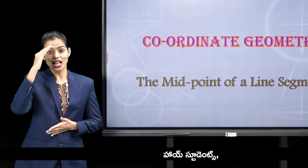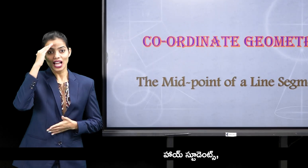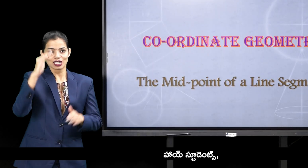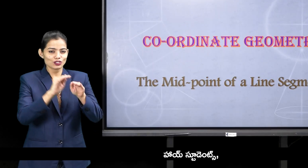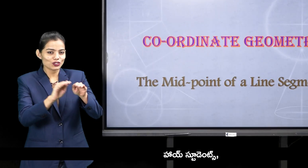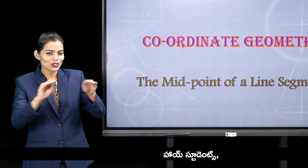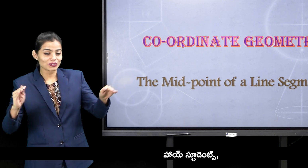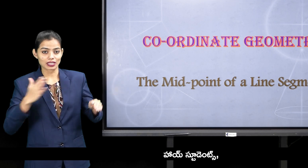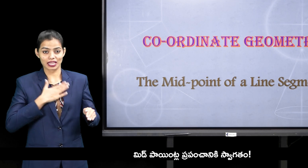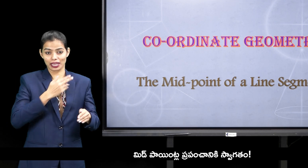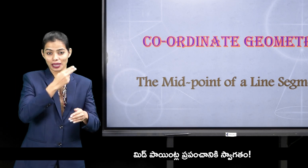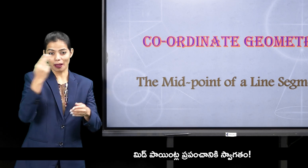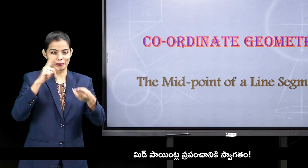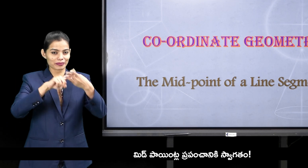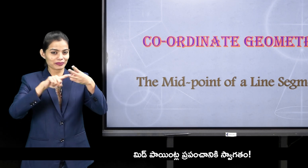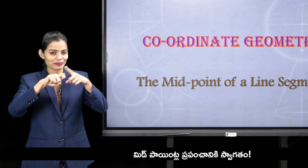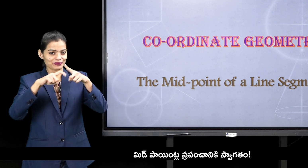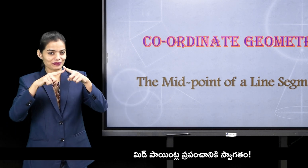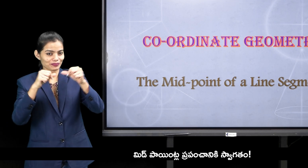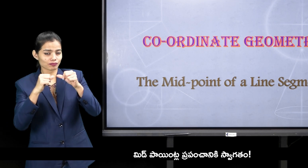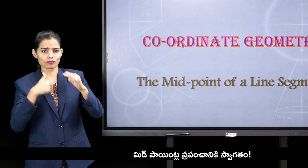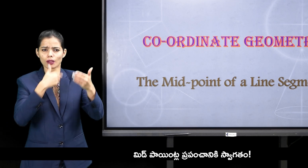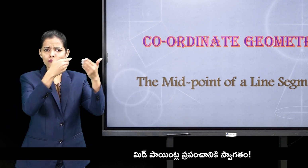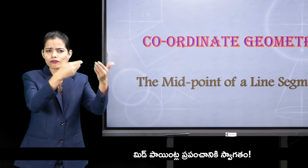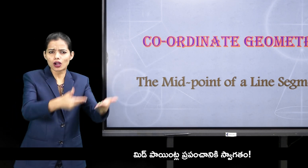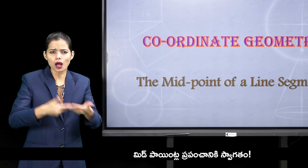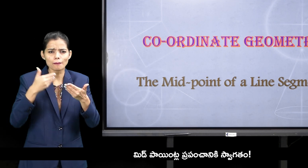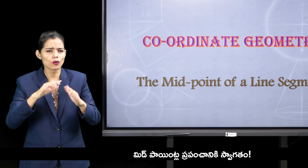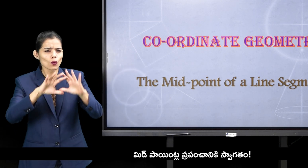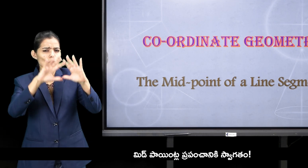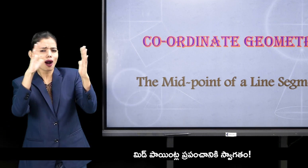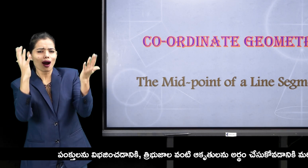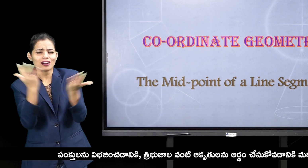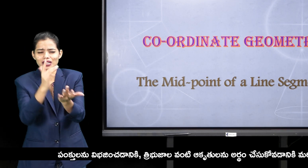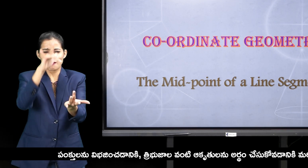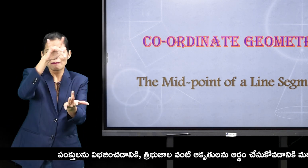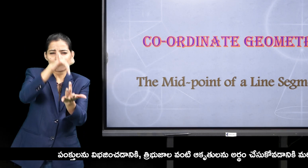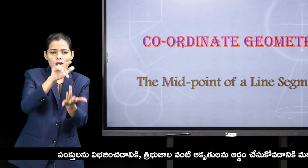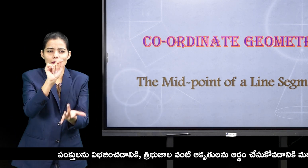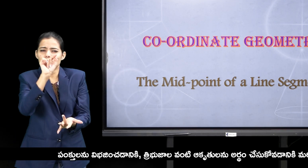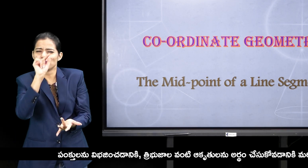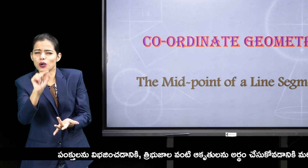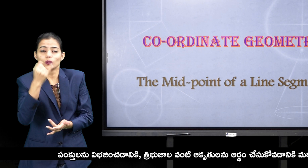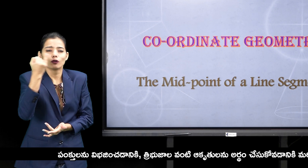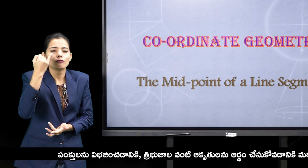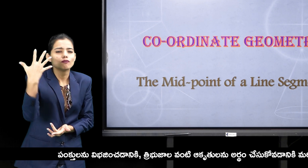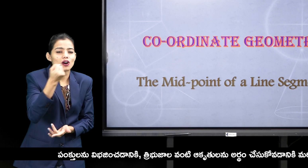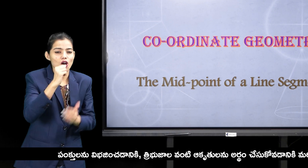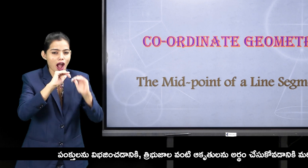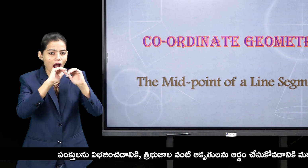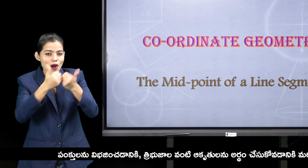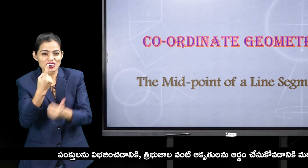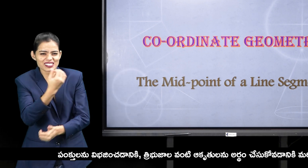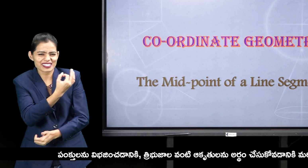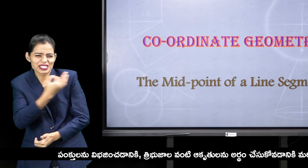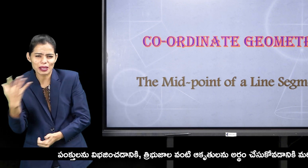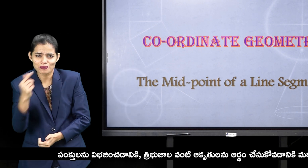హాయ్ స్టూడెంట్స్, మిడ్ పాయింట్ల ప్రపంచానికి స్వాగతం. పంక్తులను విభజించడానికి, త్రిభుజాల వంటి